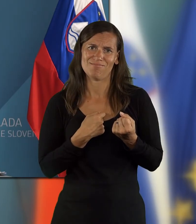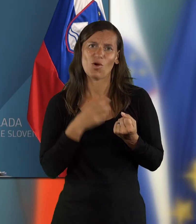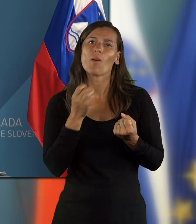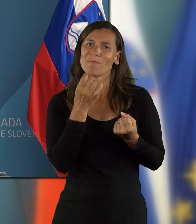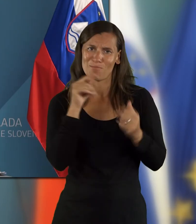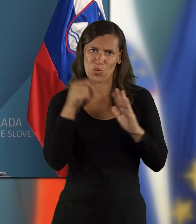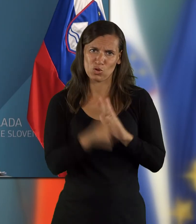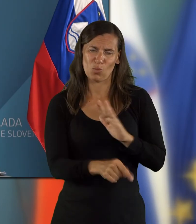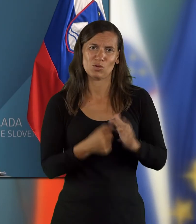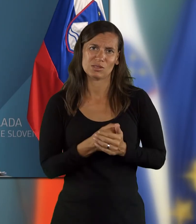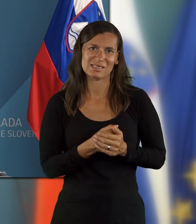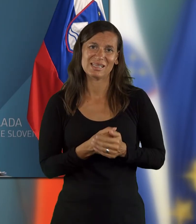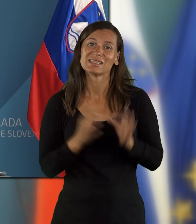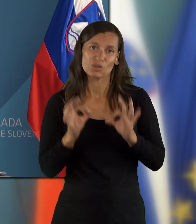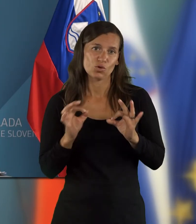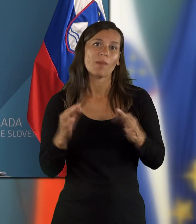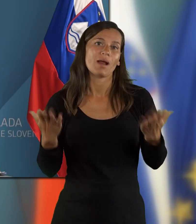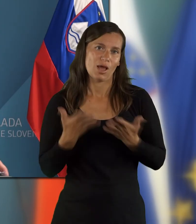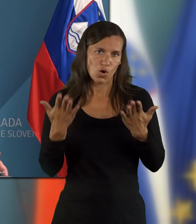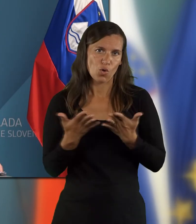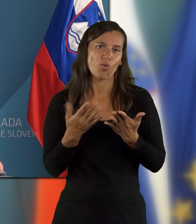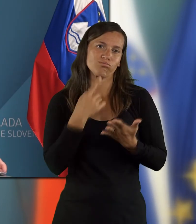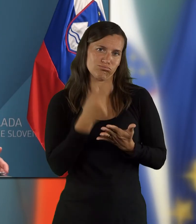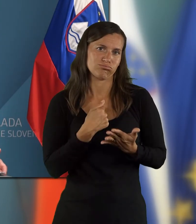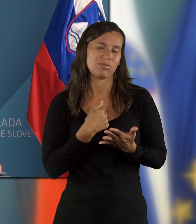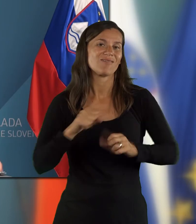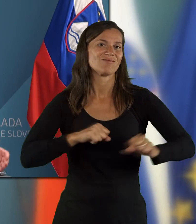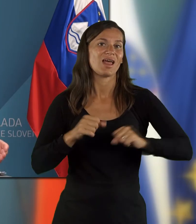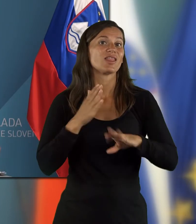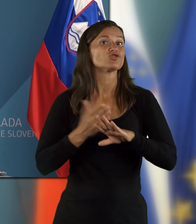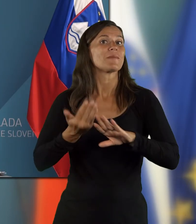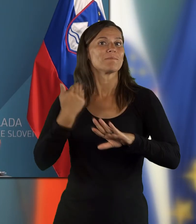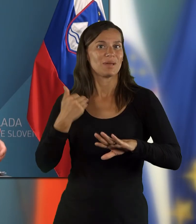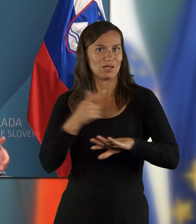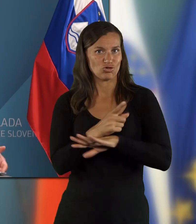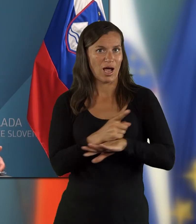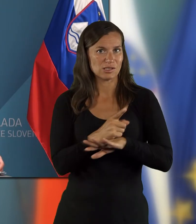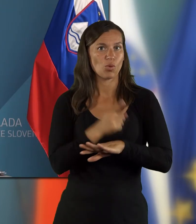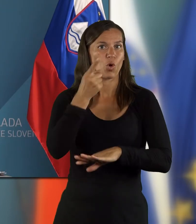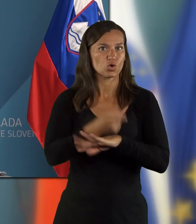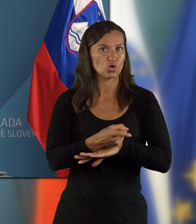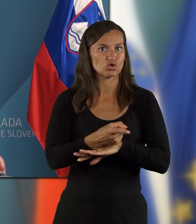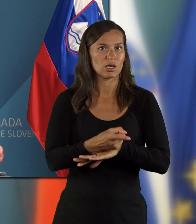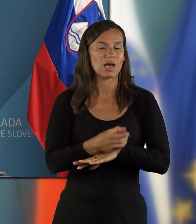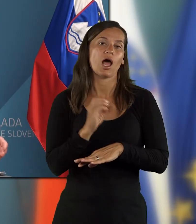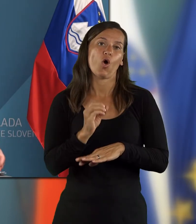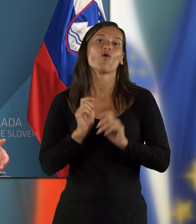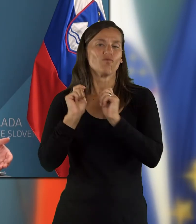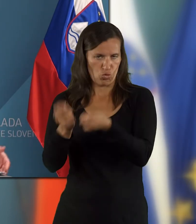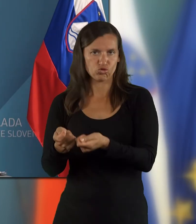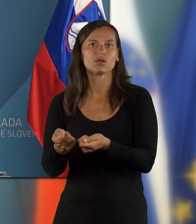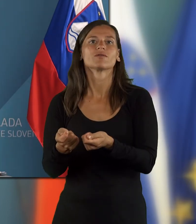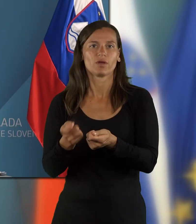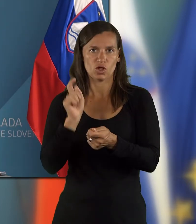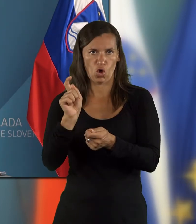bistvu govorim o podrobnostih, zagotovo pa lahko ugotovim, da je vlada že pred časom ugotovila oziroma